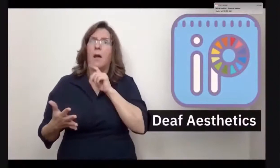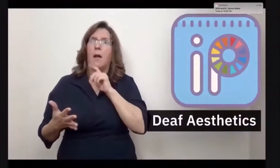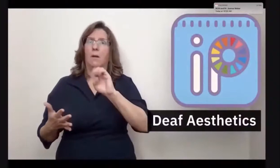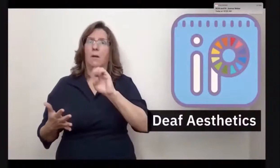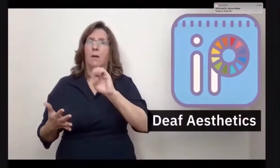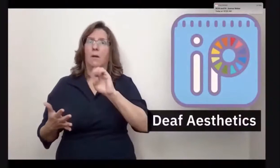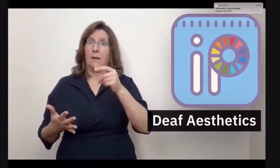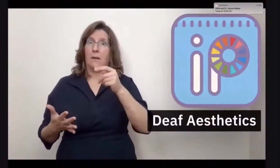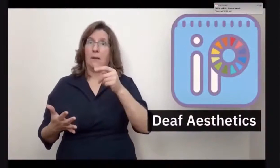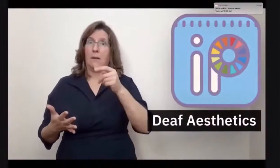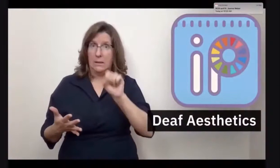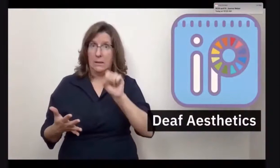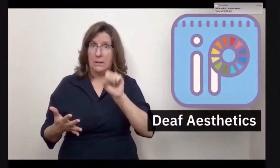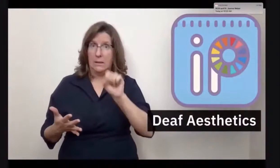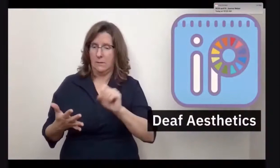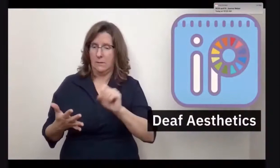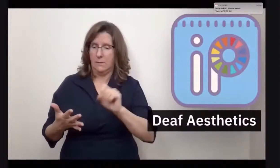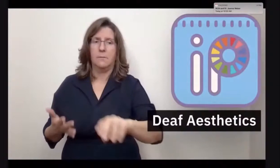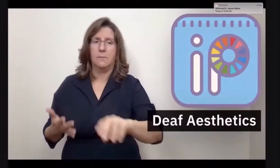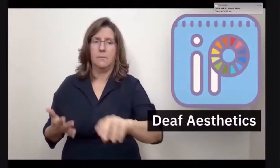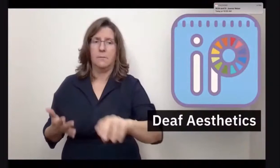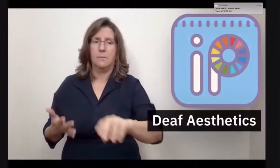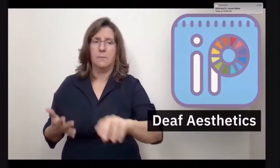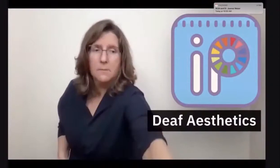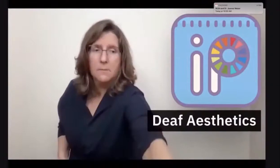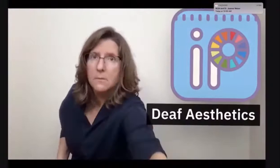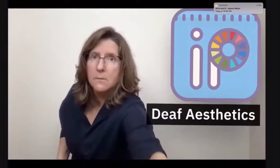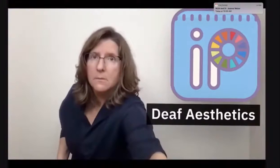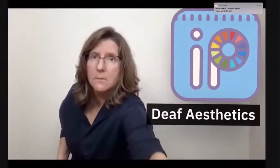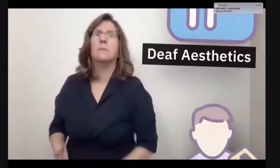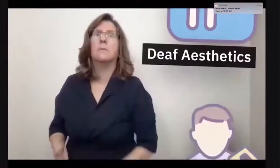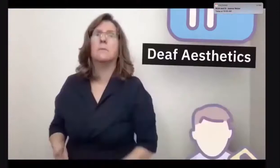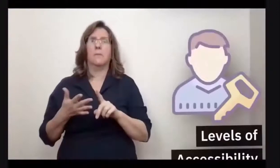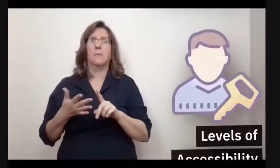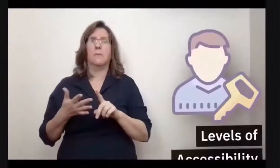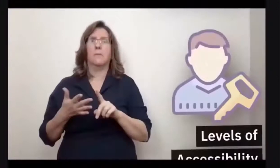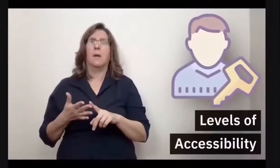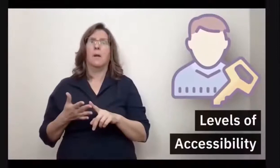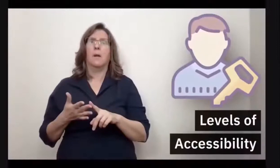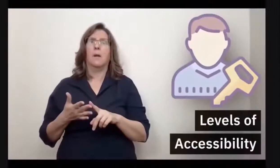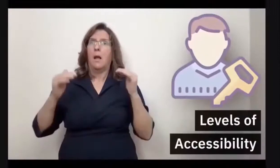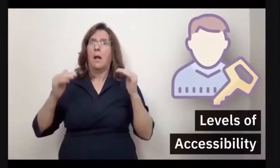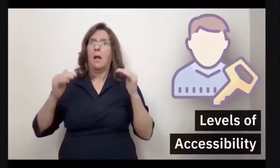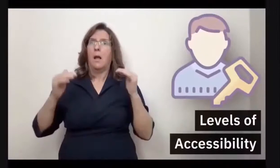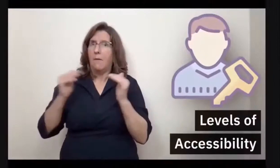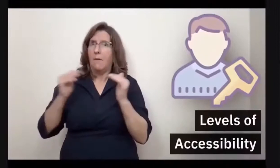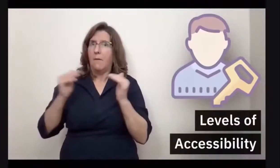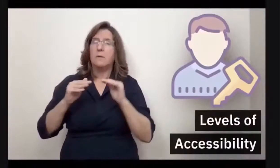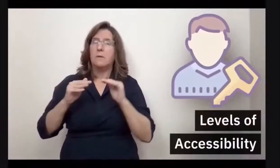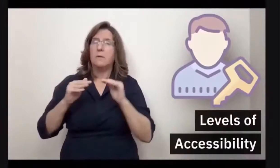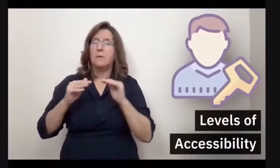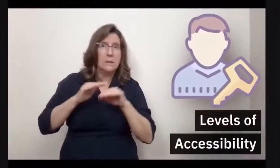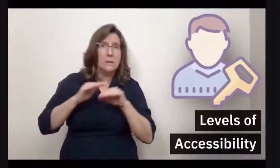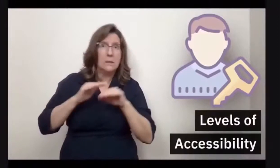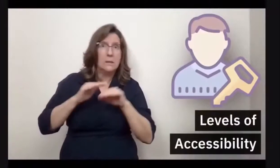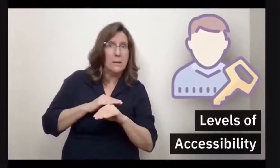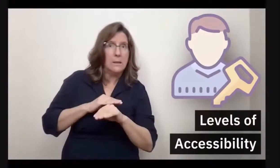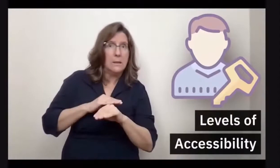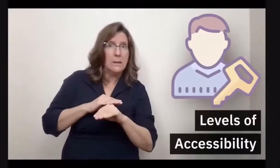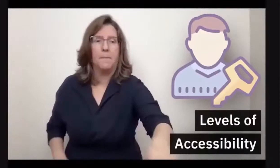La investigación futura debe considerar las siguientes preguntas. Una evaluación de este marco de